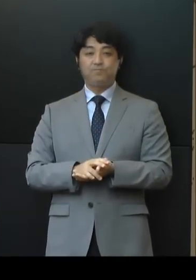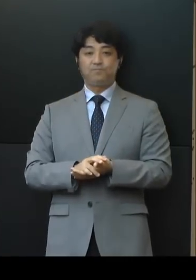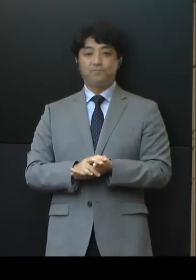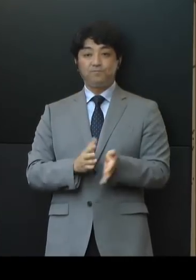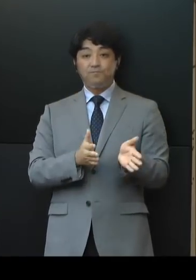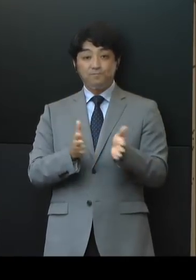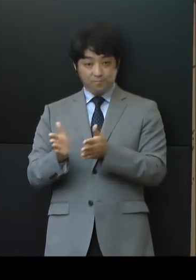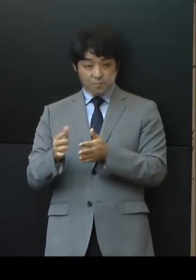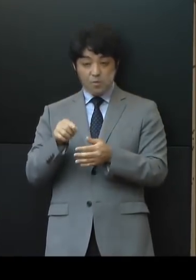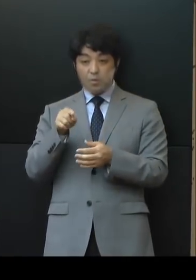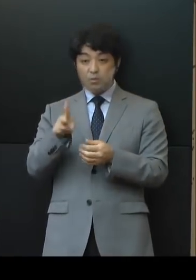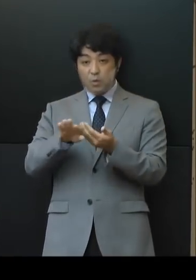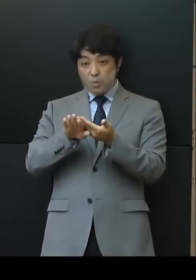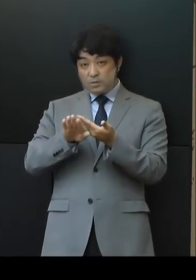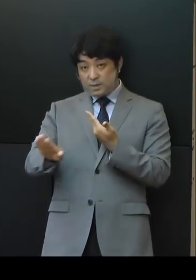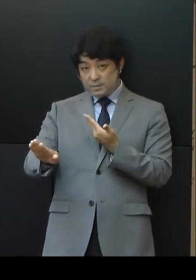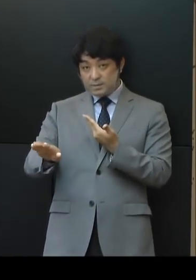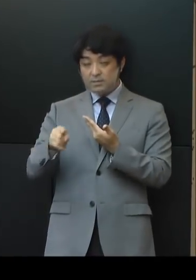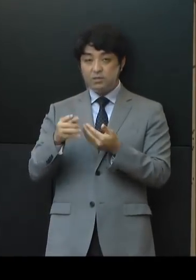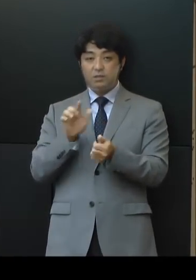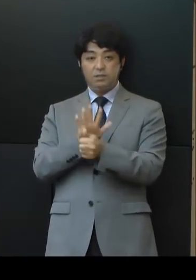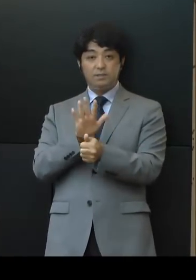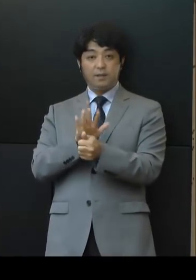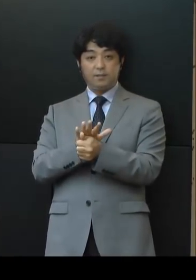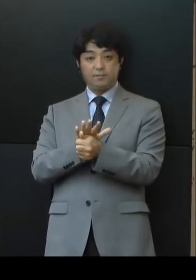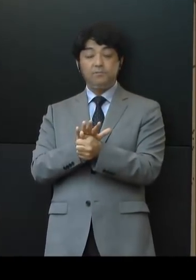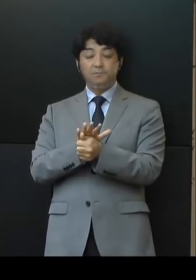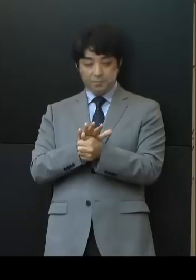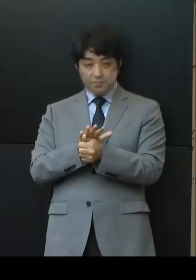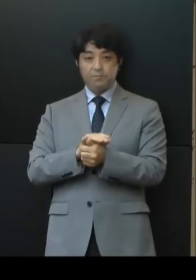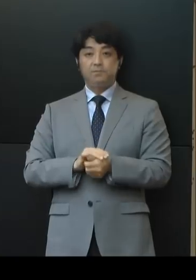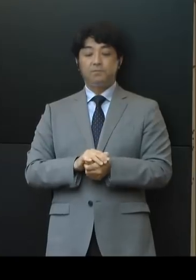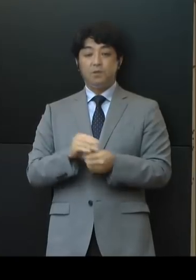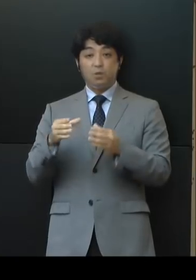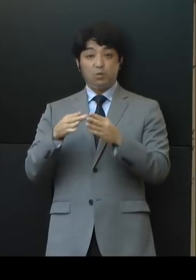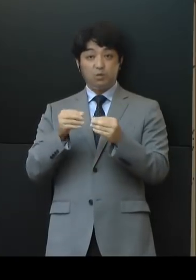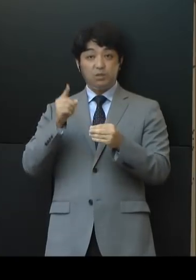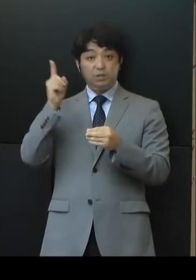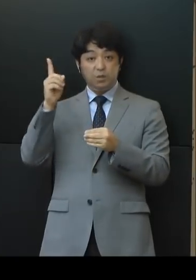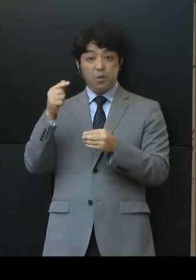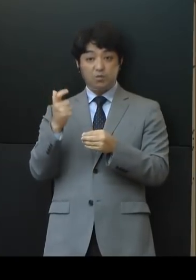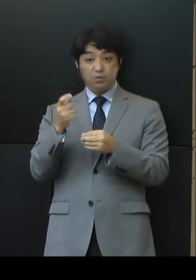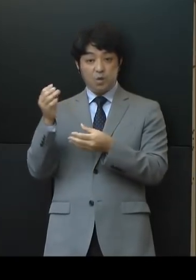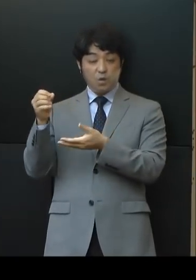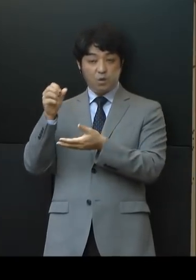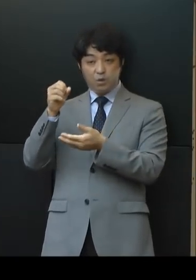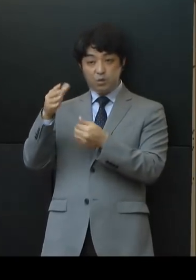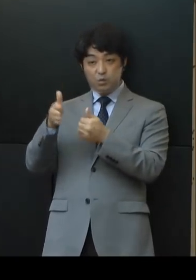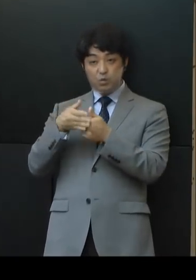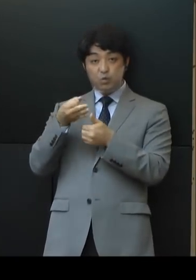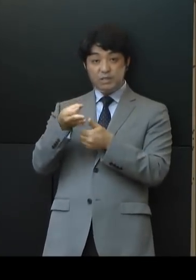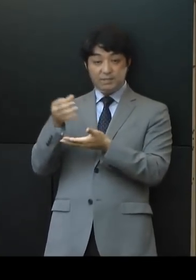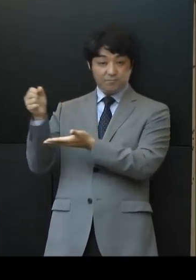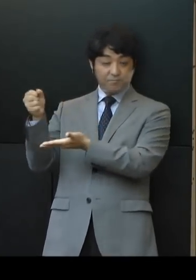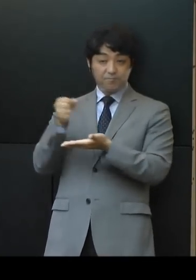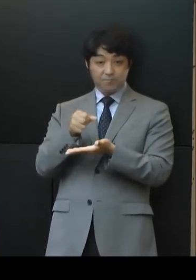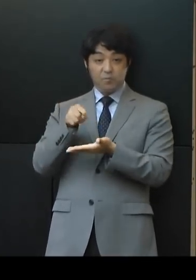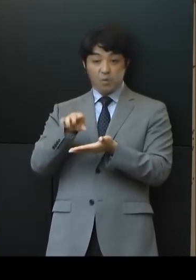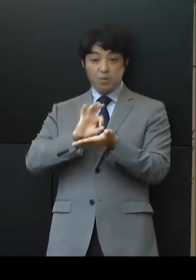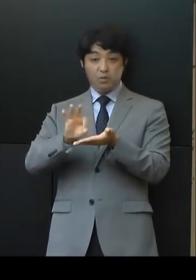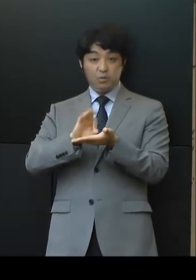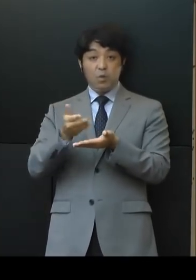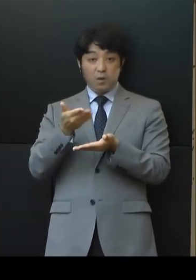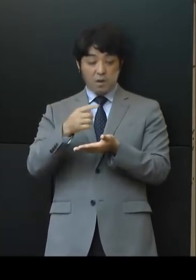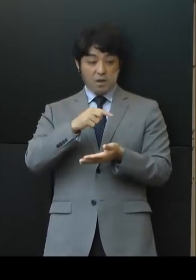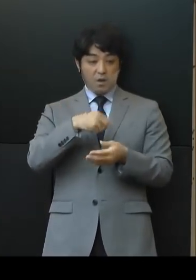その他の支援ですけれども、その他の事業者に対しても国の持続化給付金等の活用の周知を図るほか、県